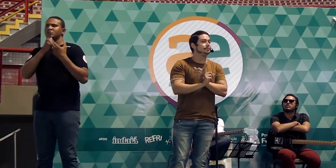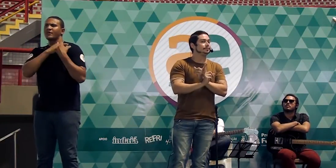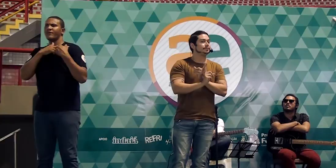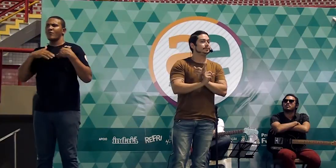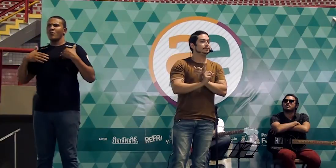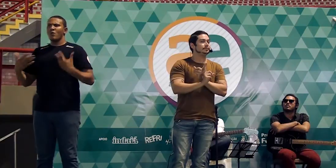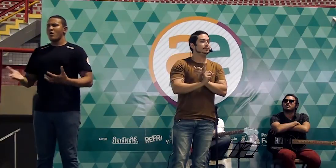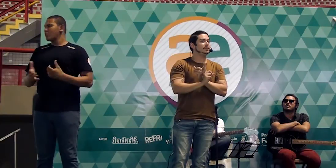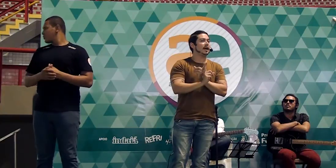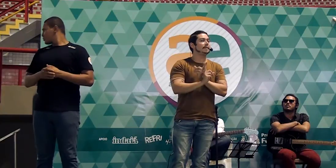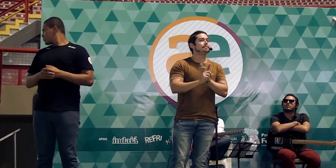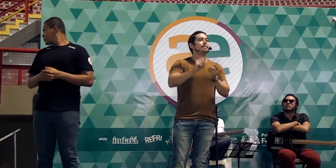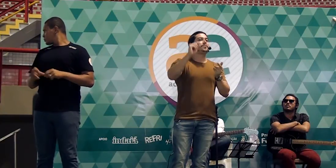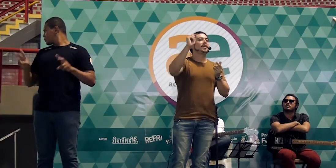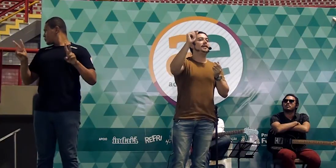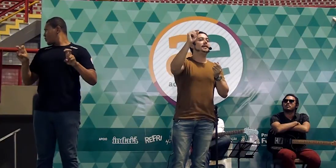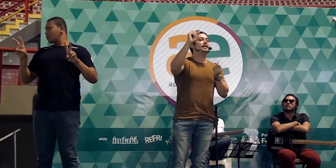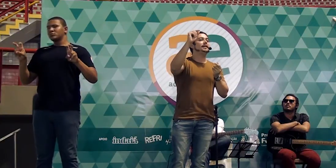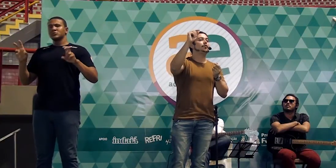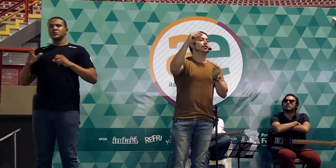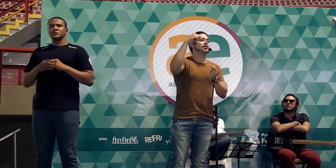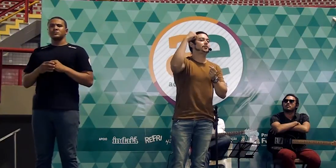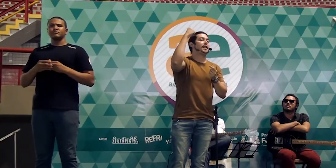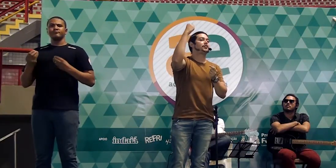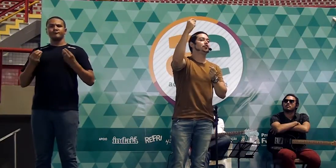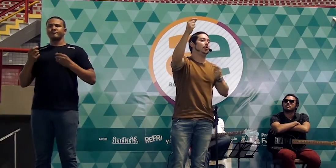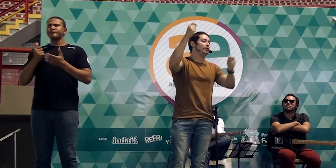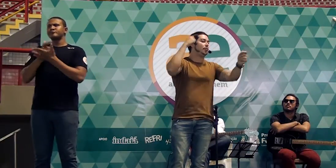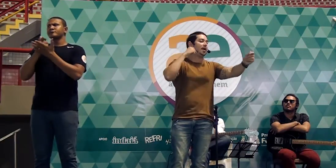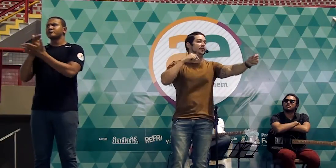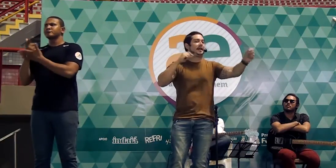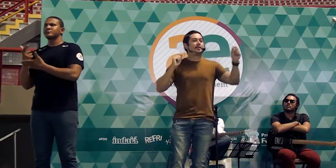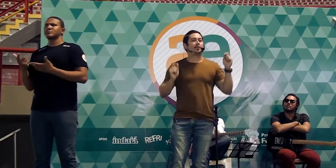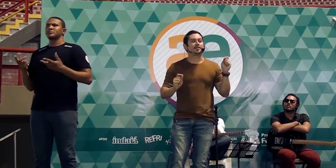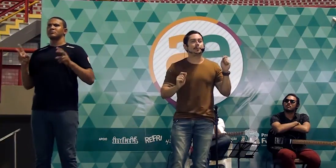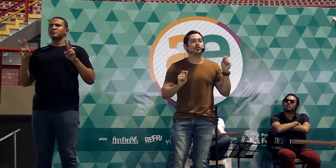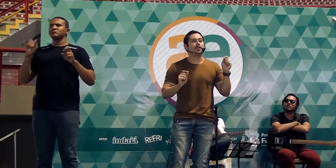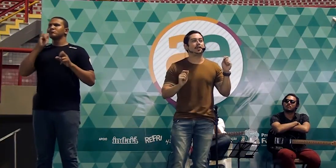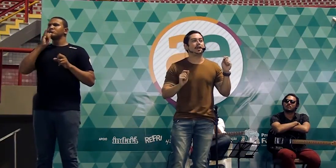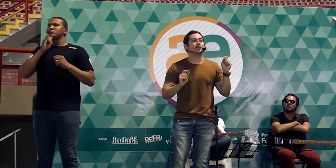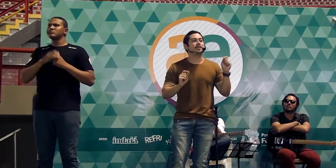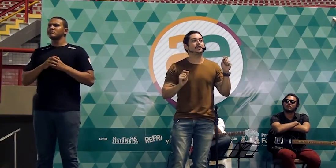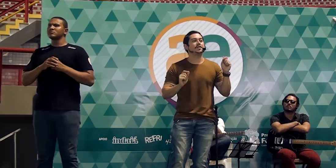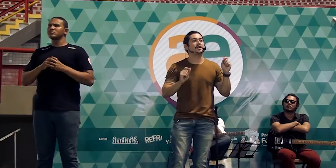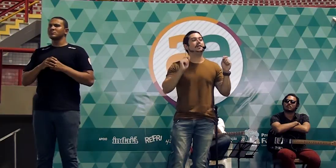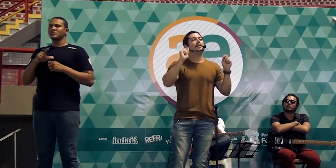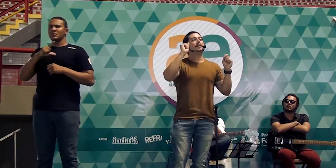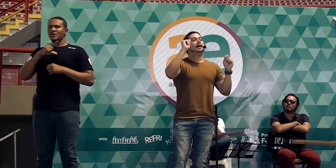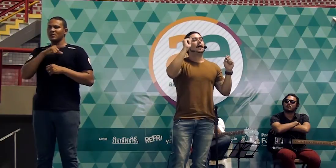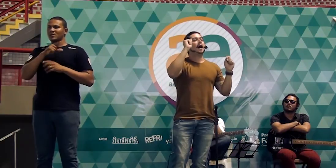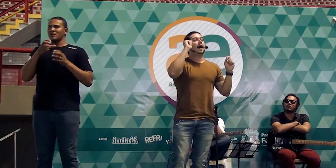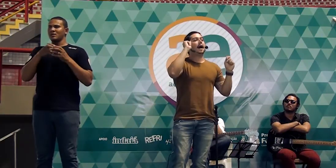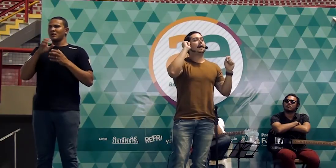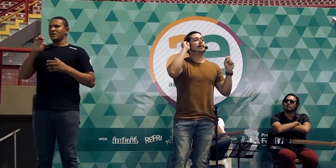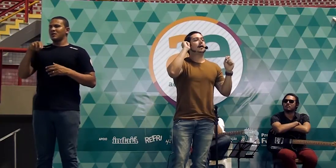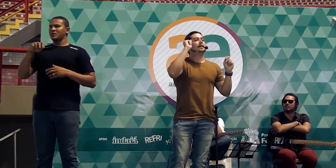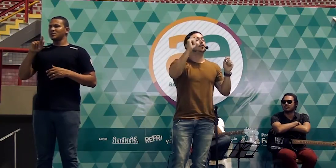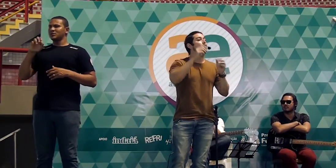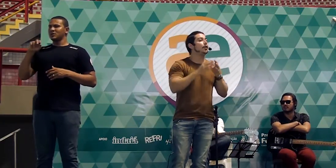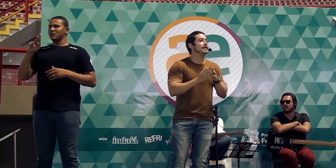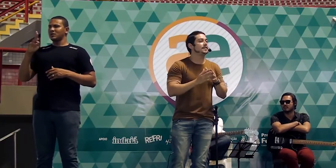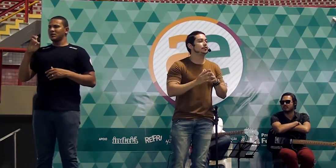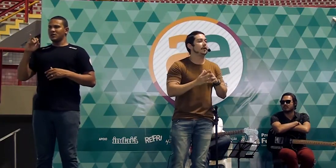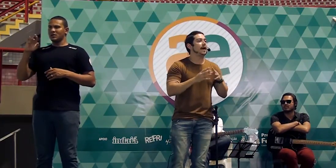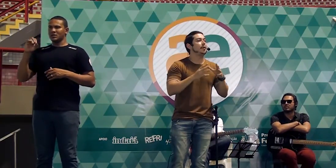consumismo, tá? E quando a gente pega de novo como referência, por exemplo, o Engenheiros, que diz que